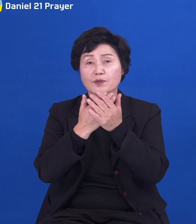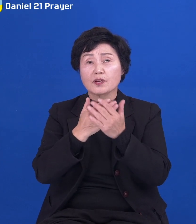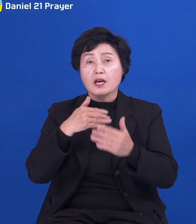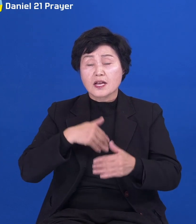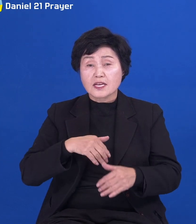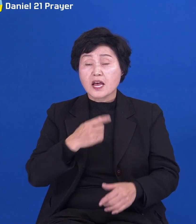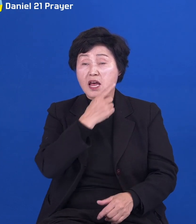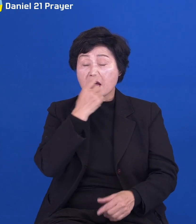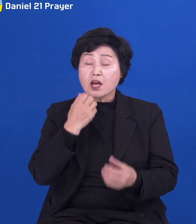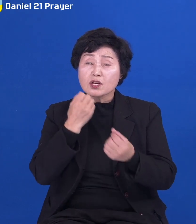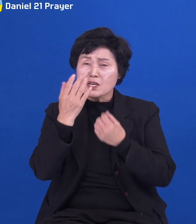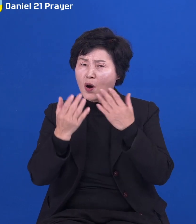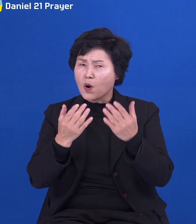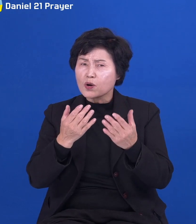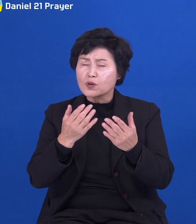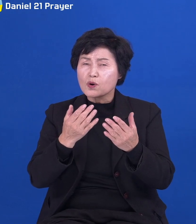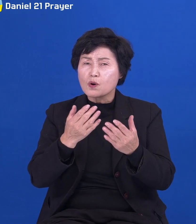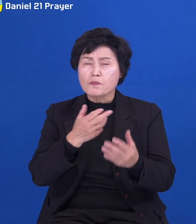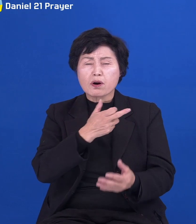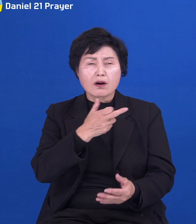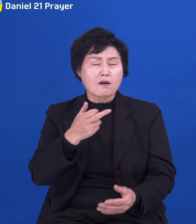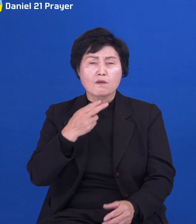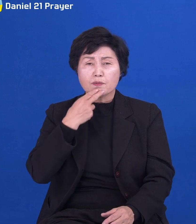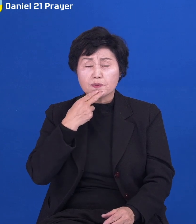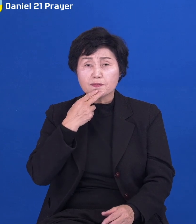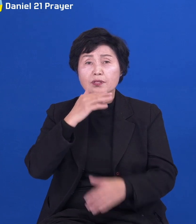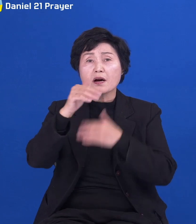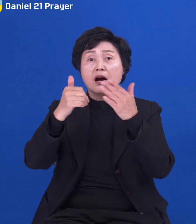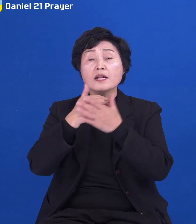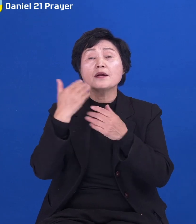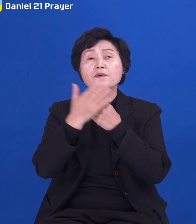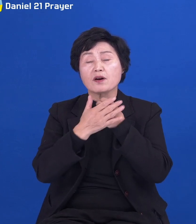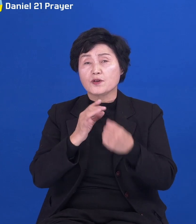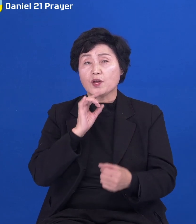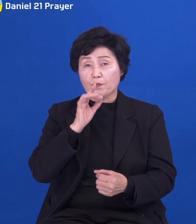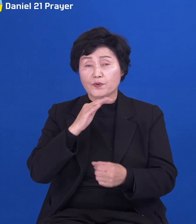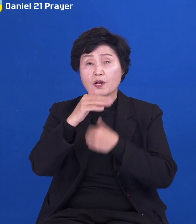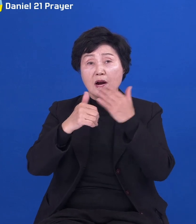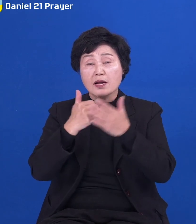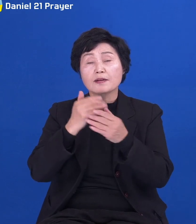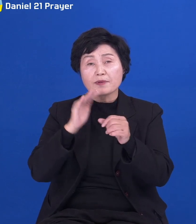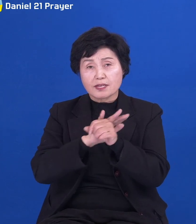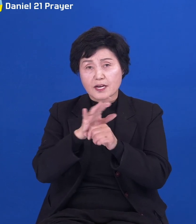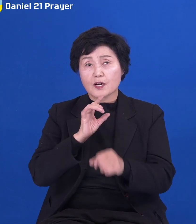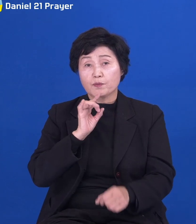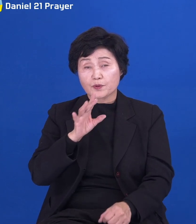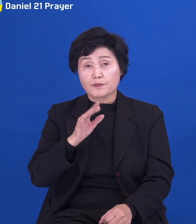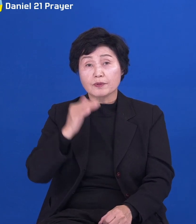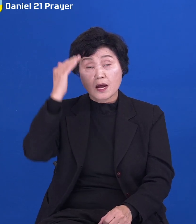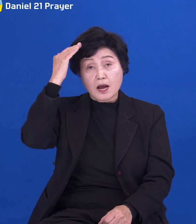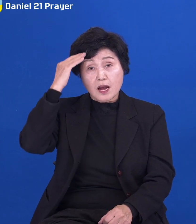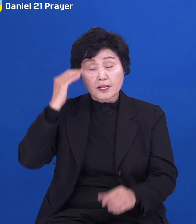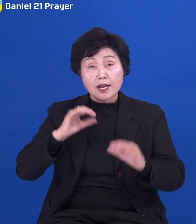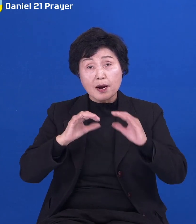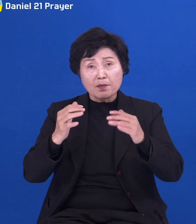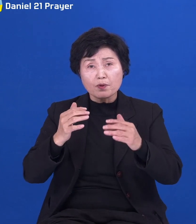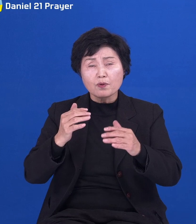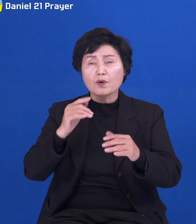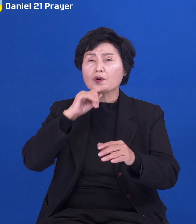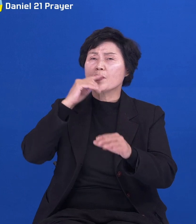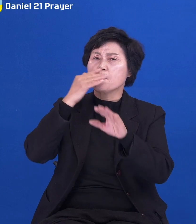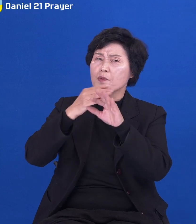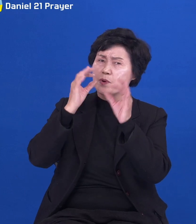무엇이 크겠습니까? 다 하나님의 은혜요 주님의 사랑입니다. 이 나라 대한민국이 저 북한을